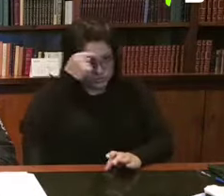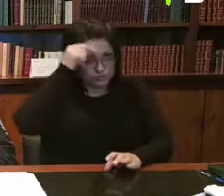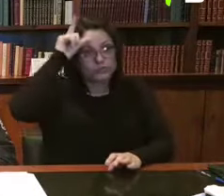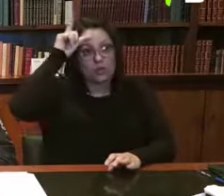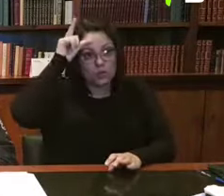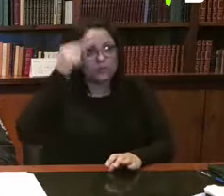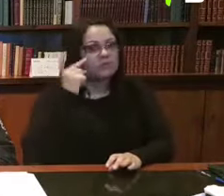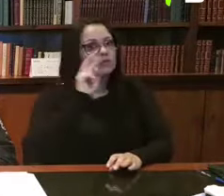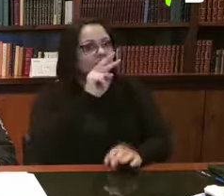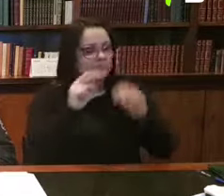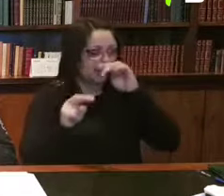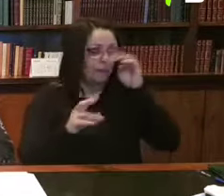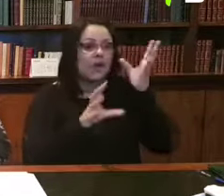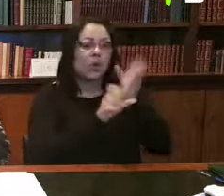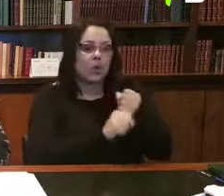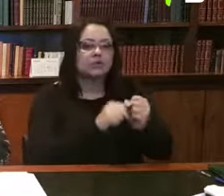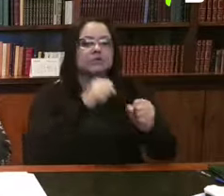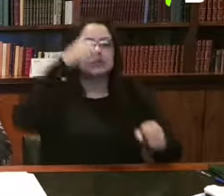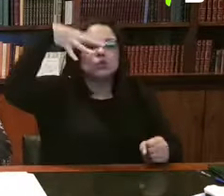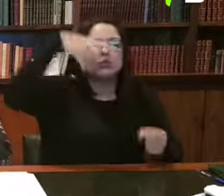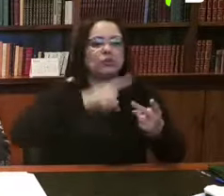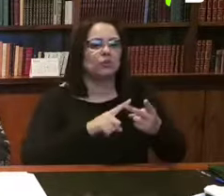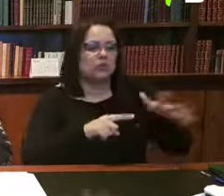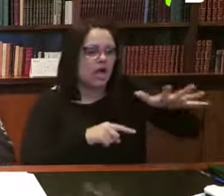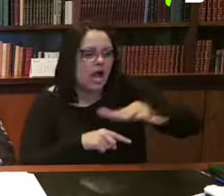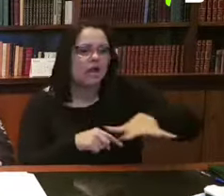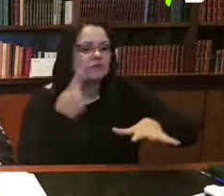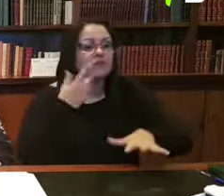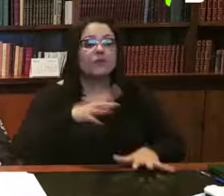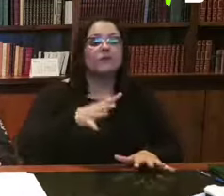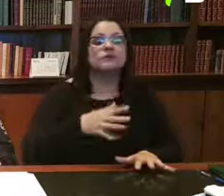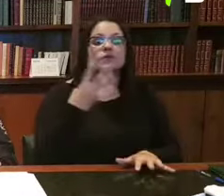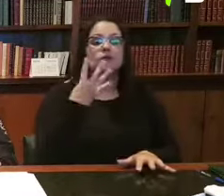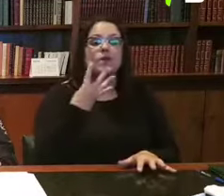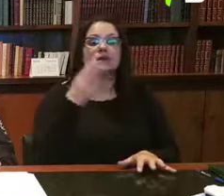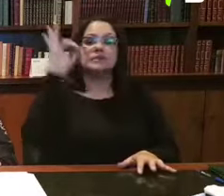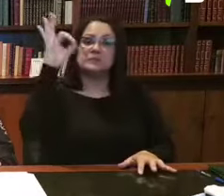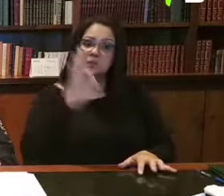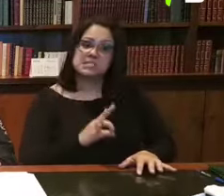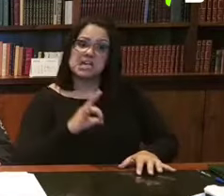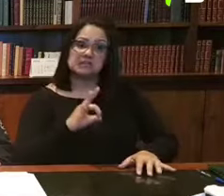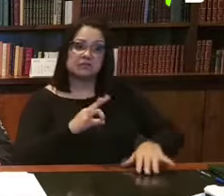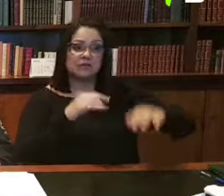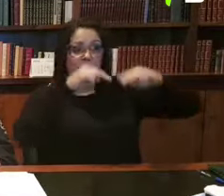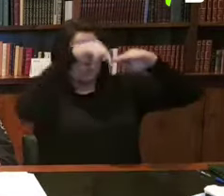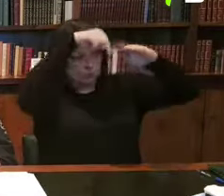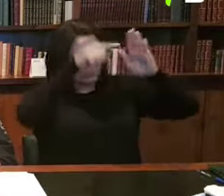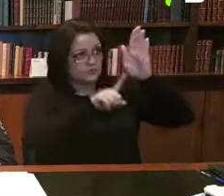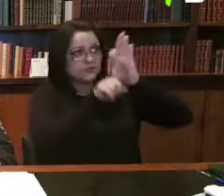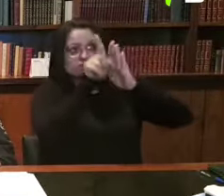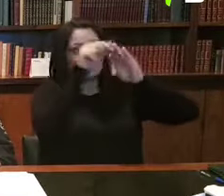acompanhamos as contas de luz diárias que que tá acontecendo consumo de energia hoje nós temos só quatro por cento abaixo um